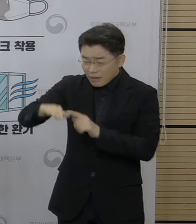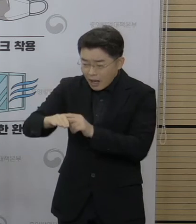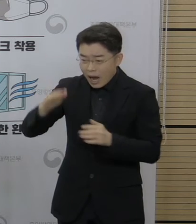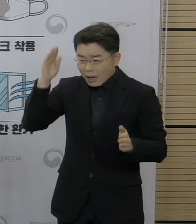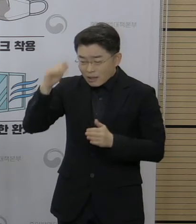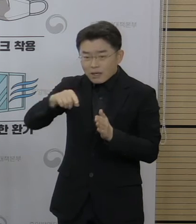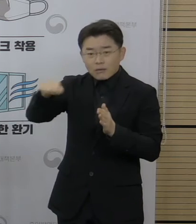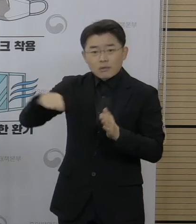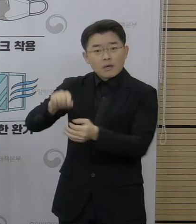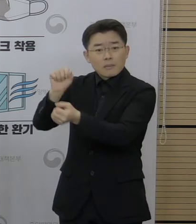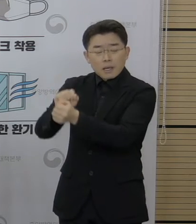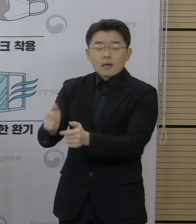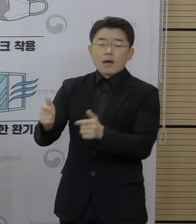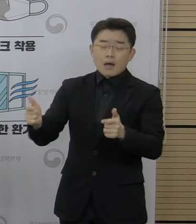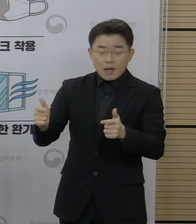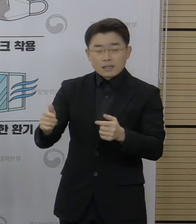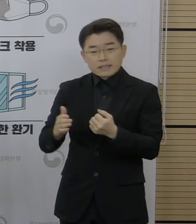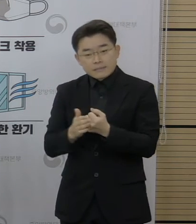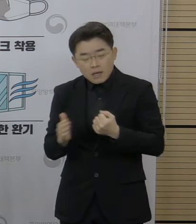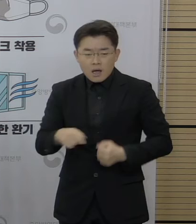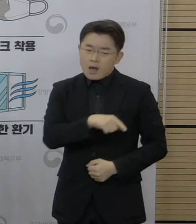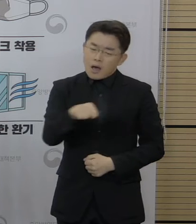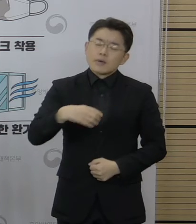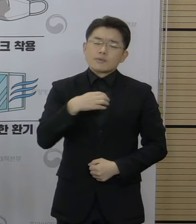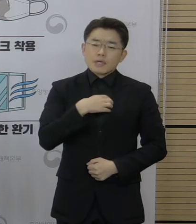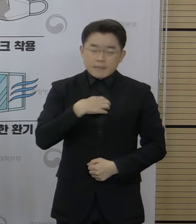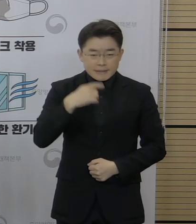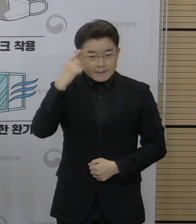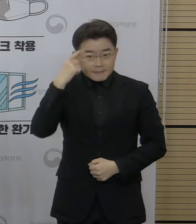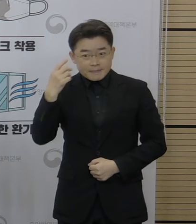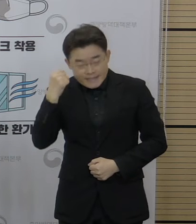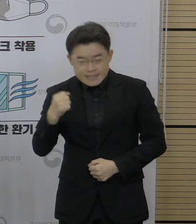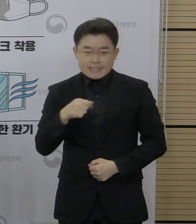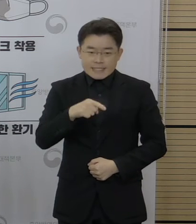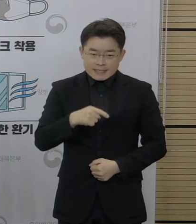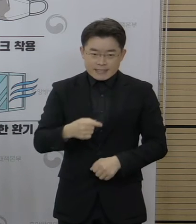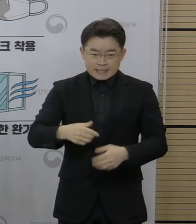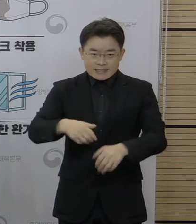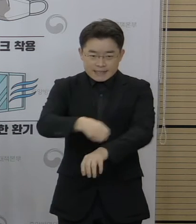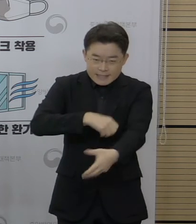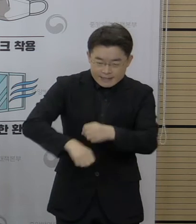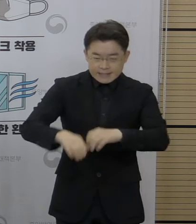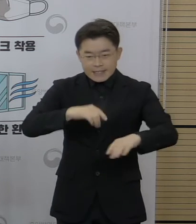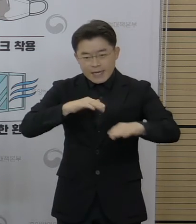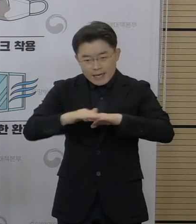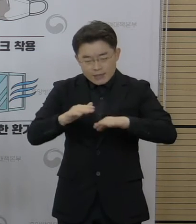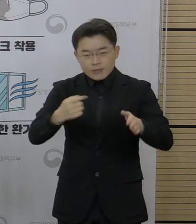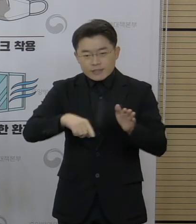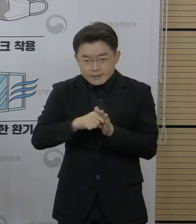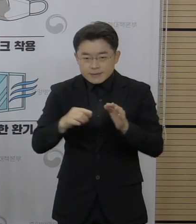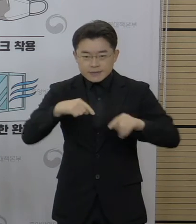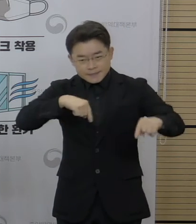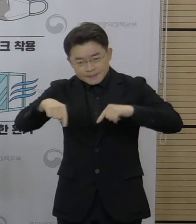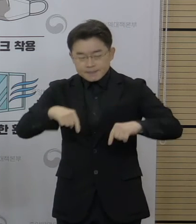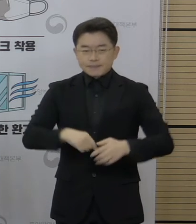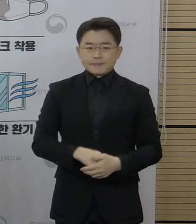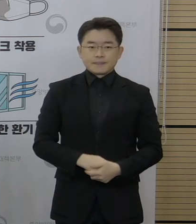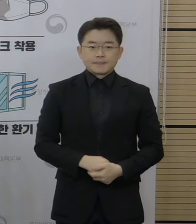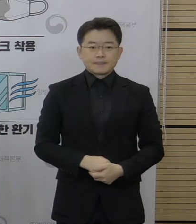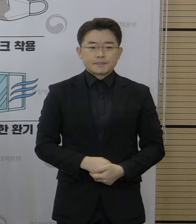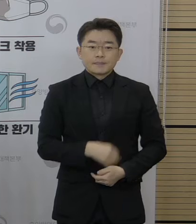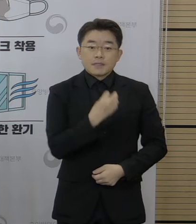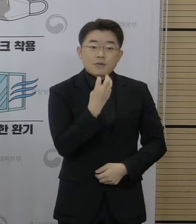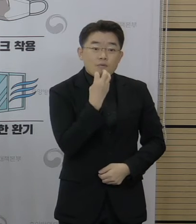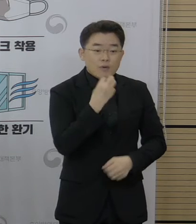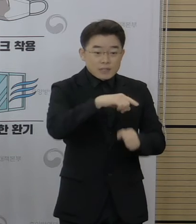항염증 확진 대 의 증가를 위험요인으로 평가하고 적극 대응하고자 합니다 수도권